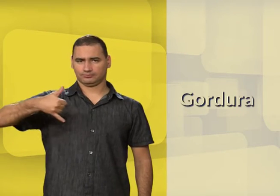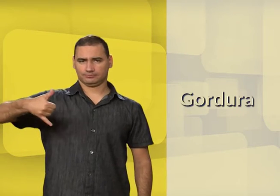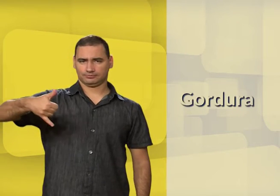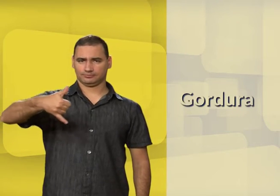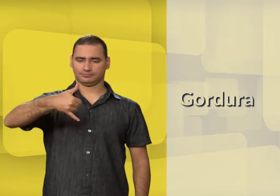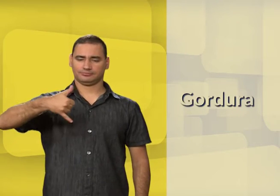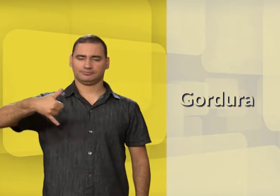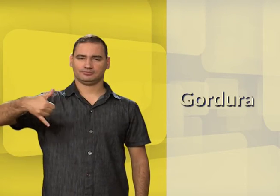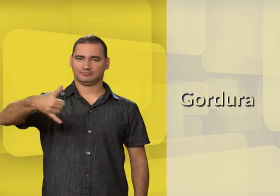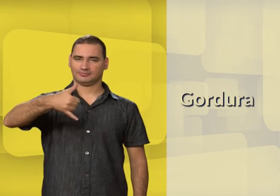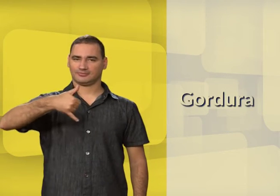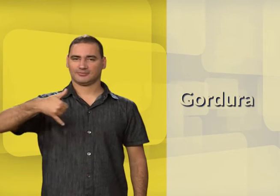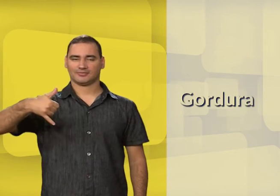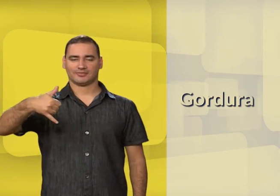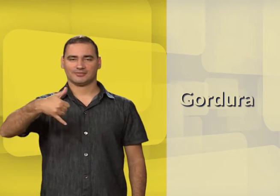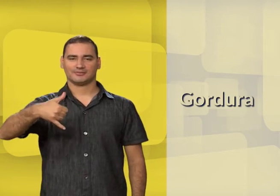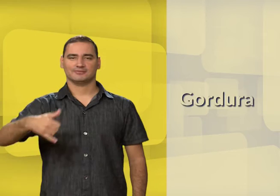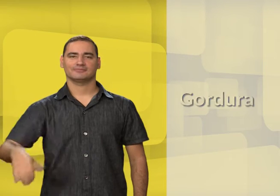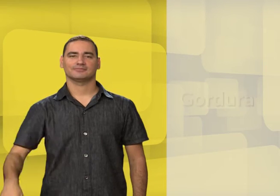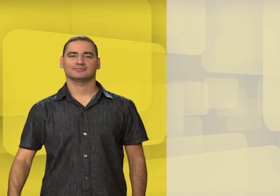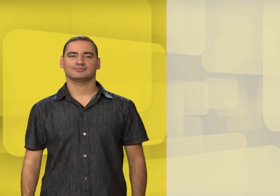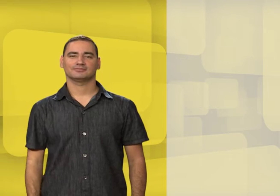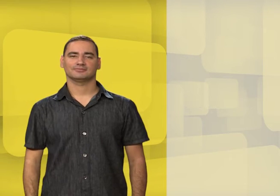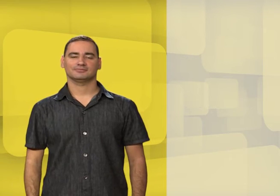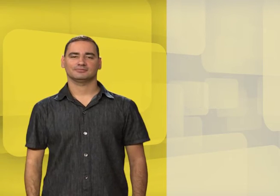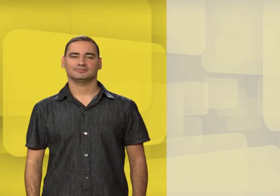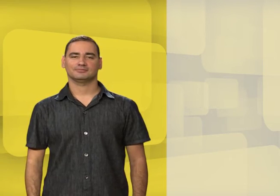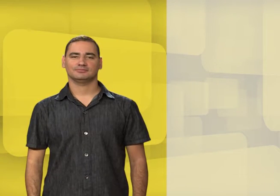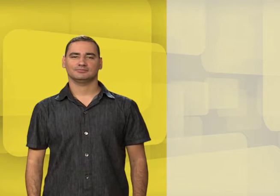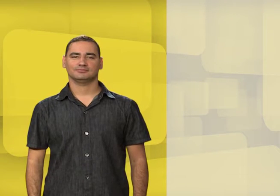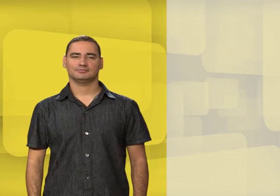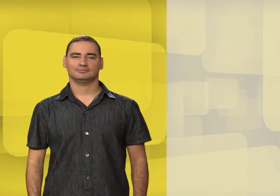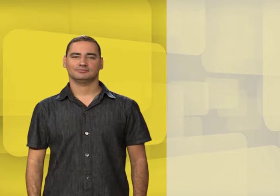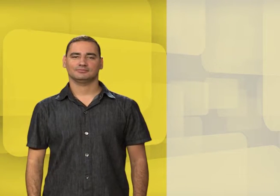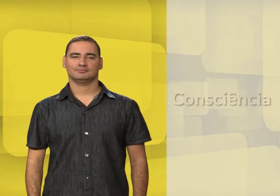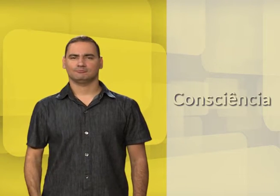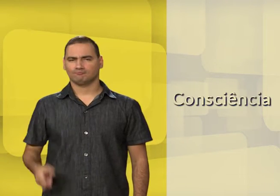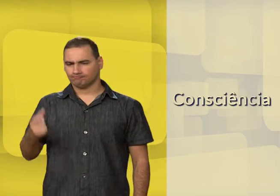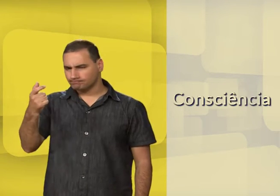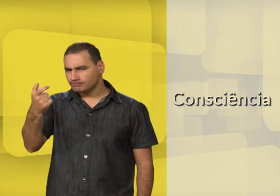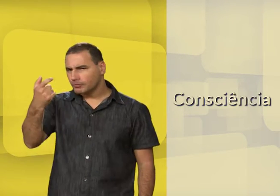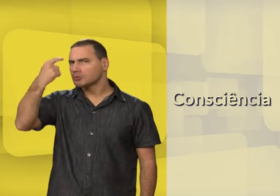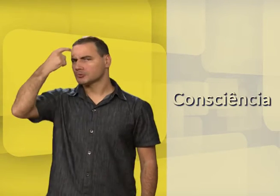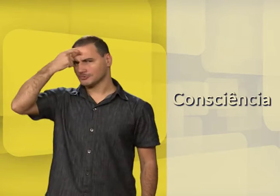Gordura. Consciência.